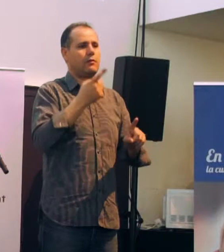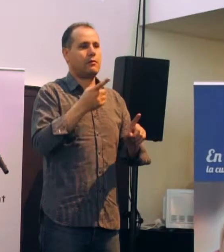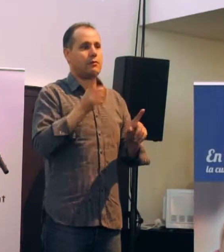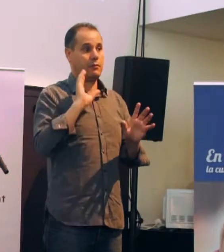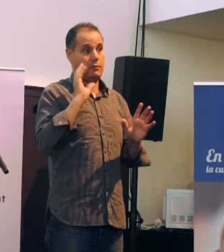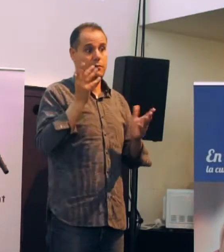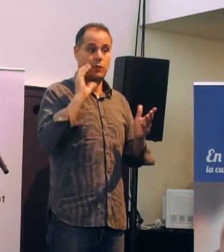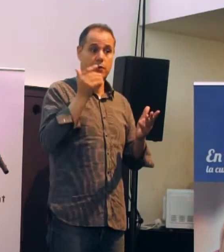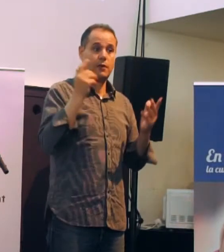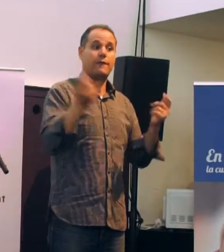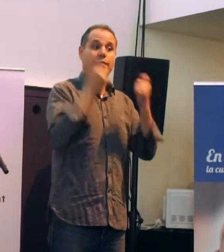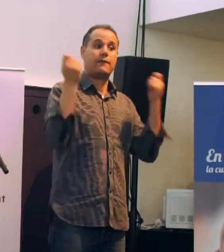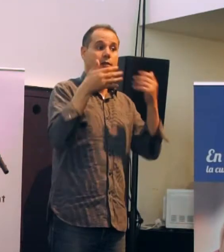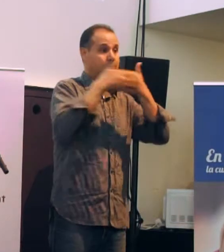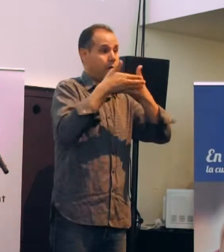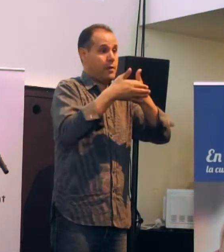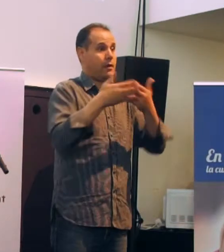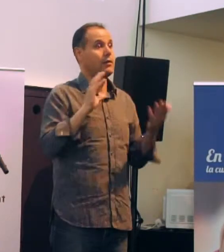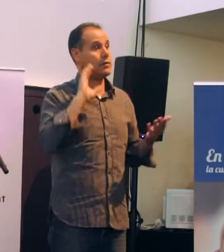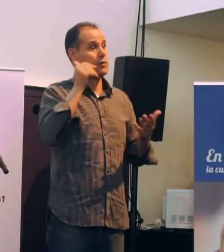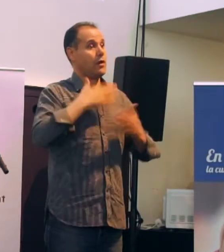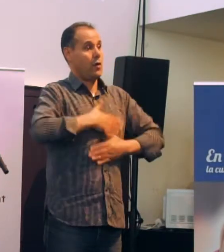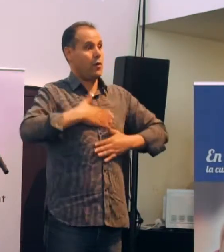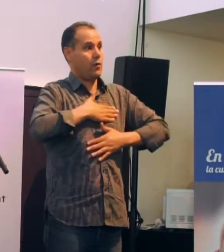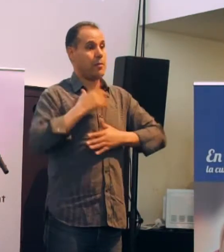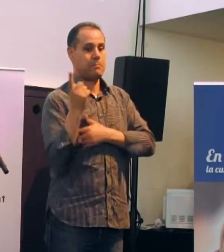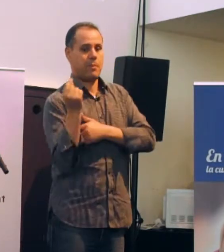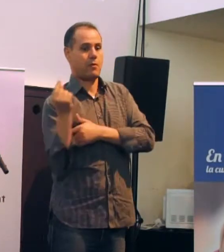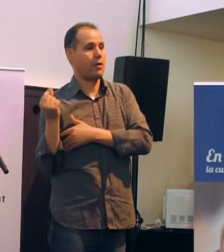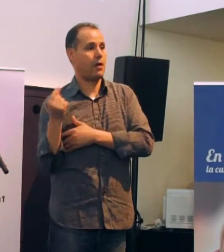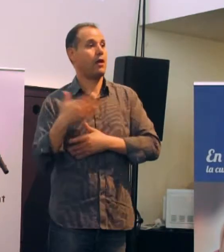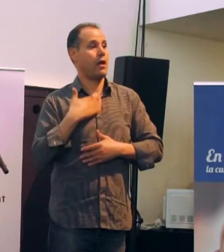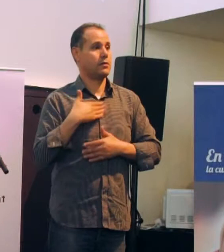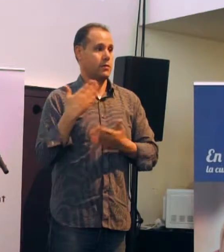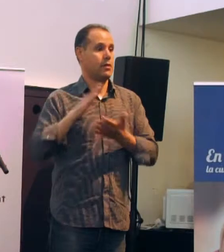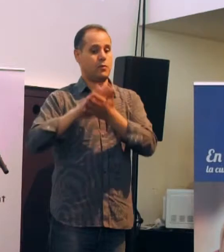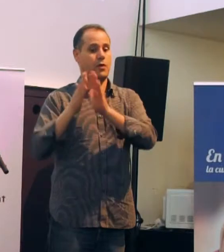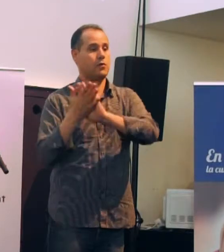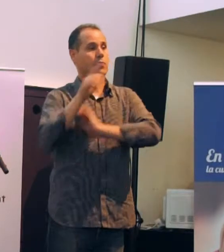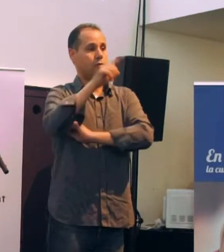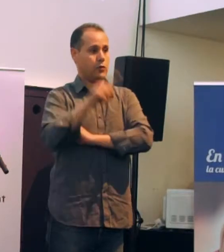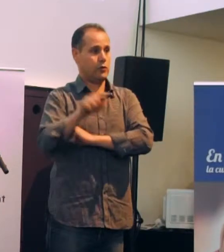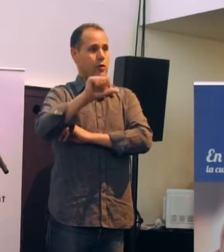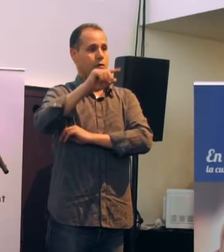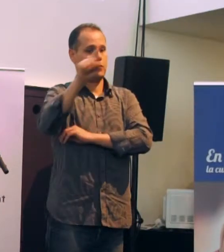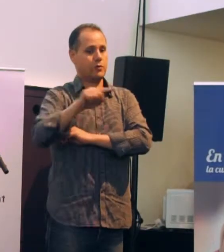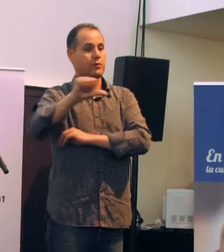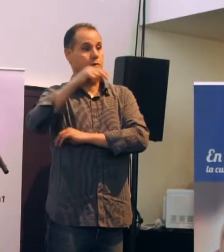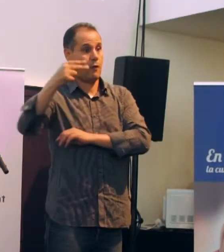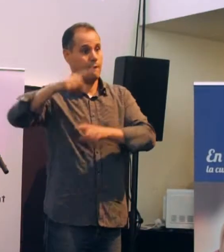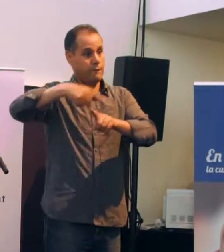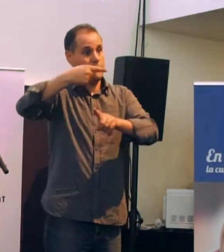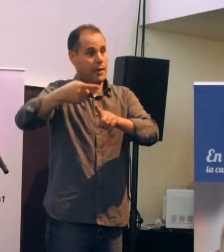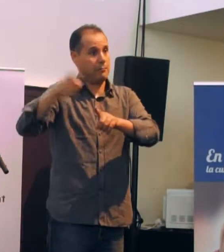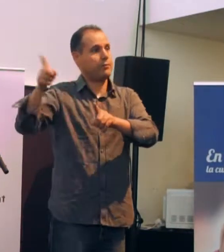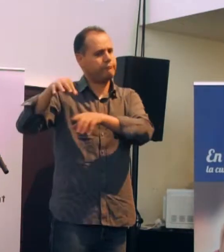de cinéma, et donc sur un festival comme le nôtre, nous sommes ravis du partenariat mis en place cette année avec l'association Zanzanfilm, qui nous accompagne